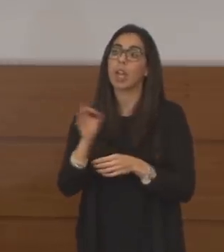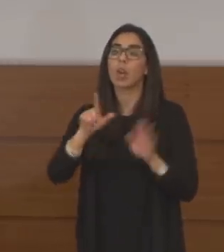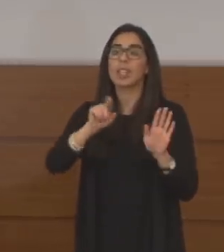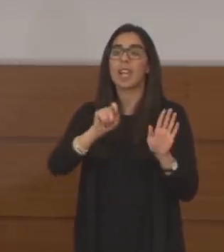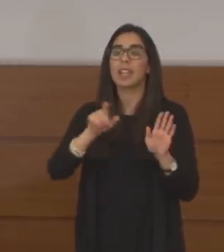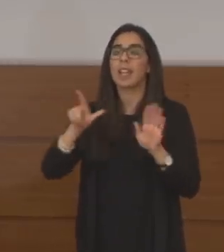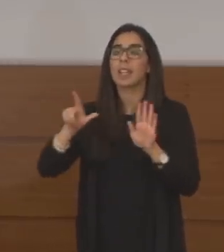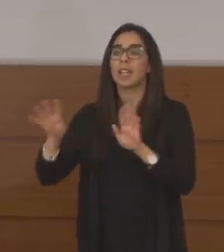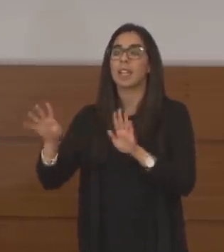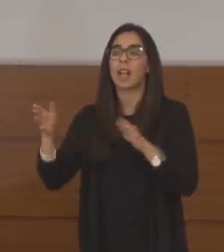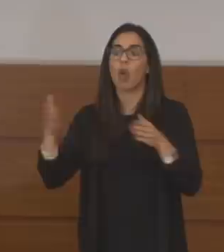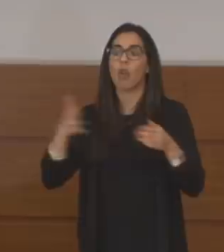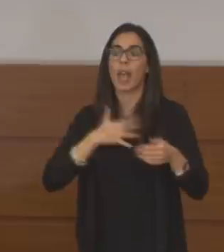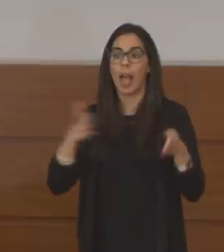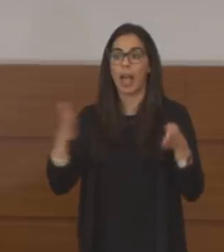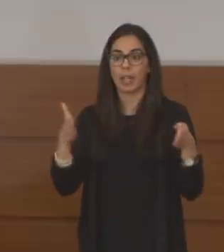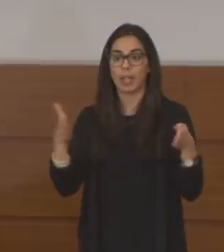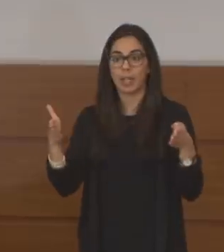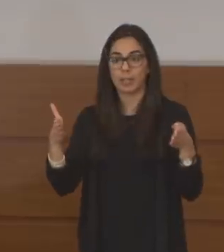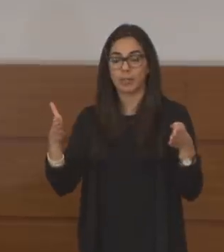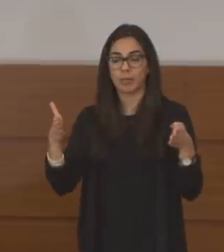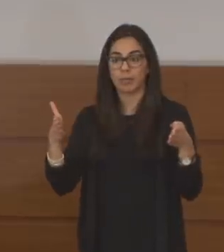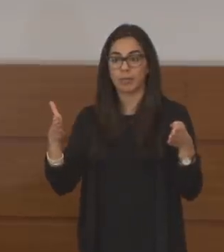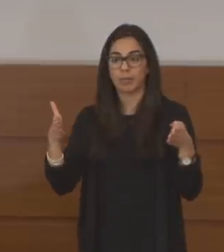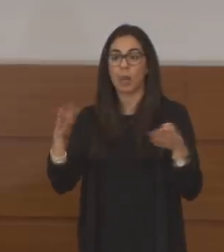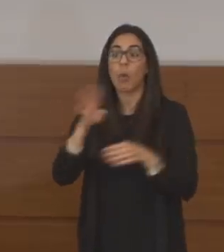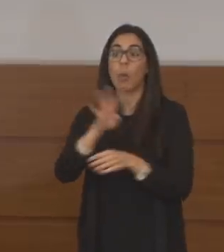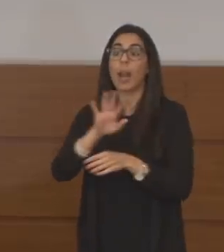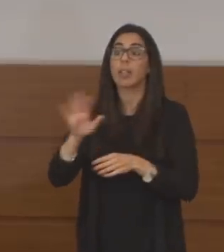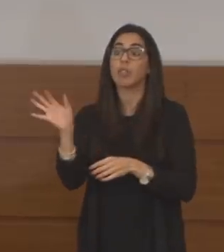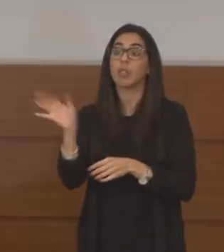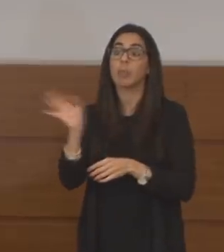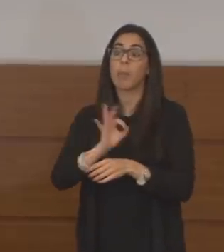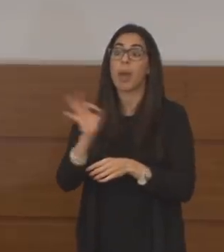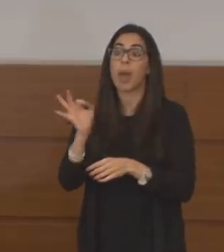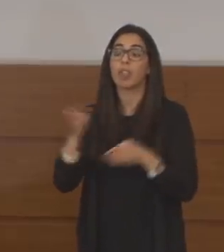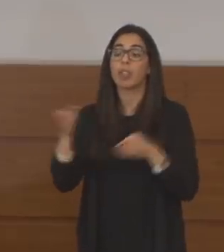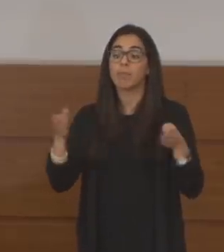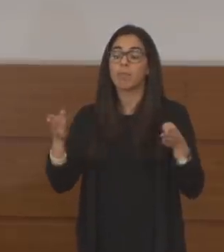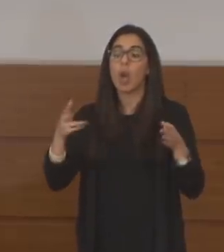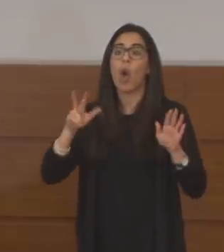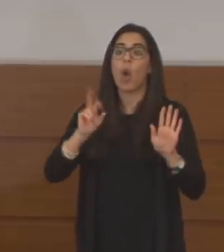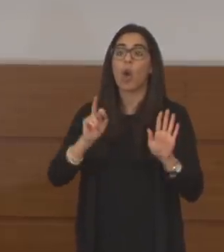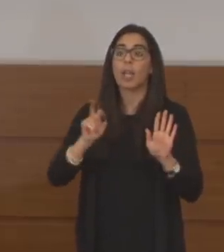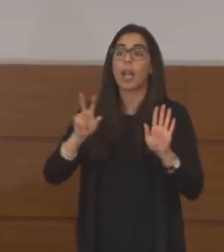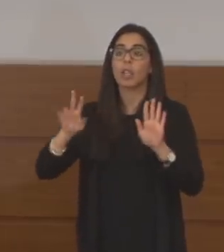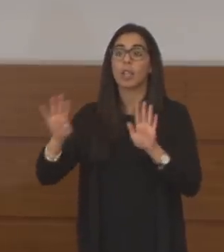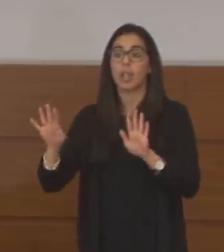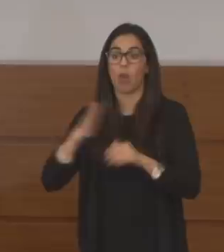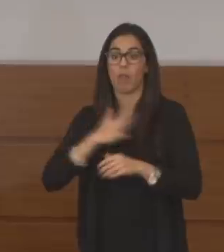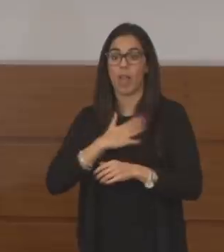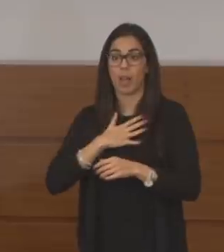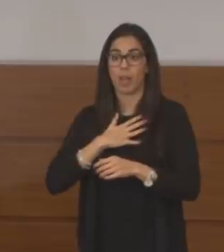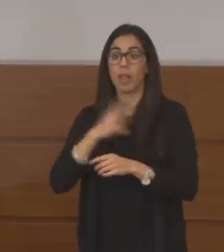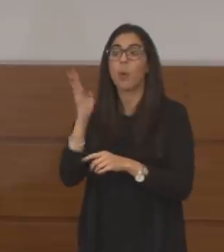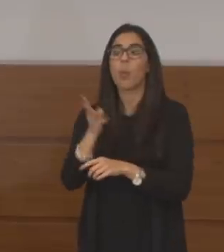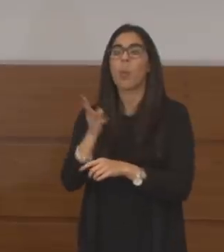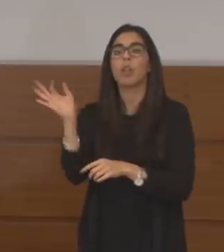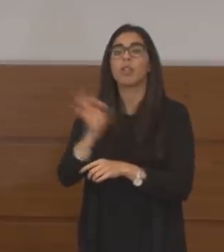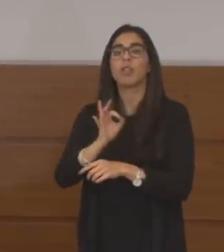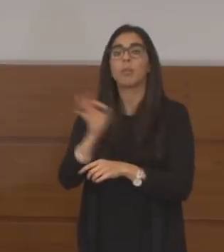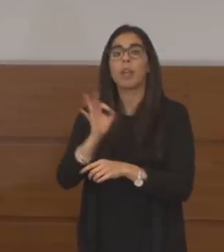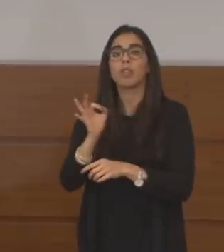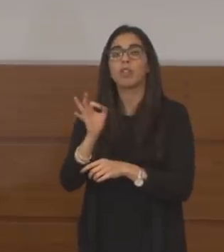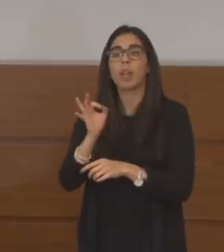anni il 45 per cento nella fascia 80 89 anni il 14 per cento nella fascia